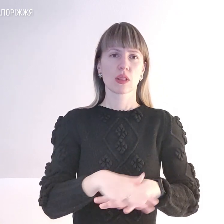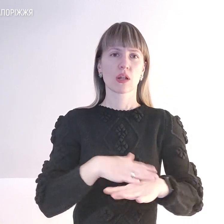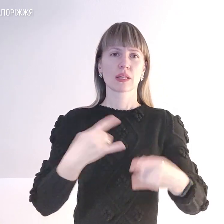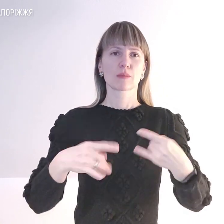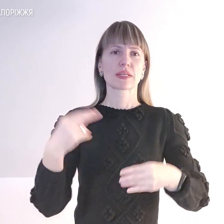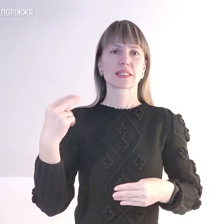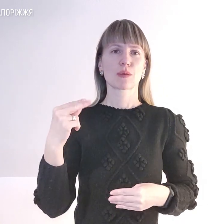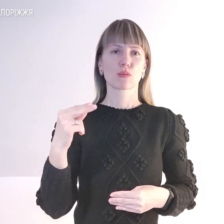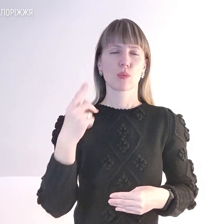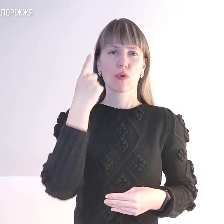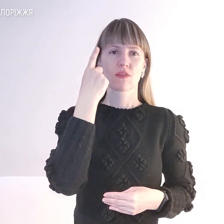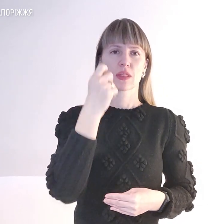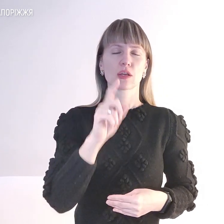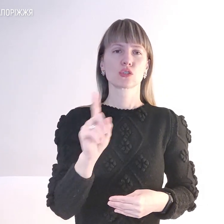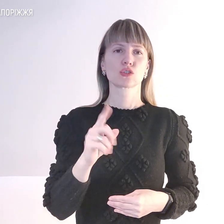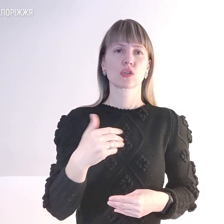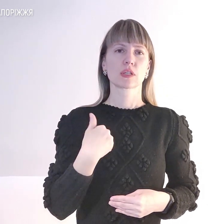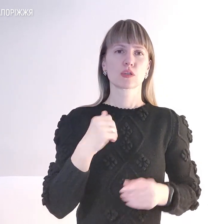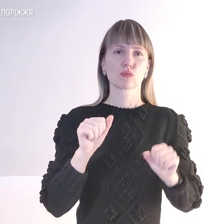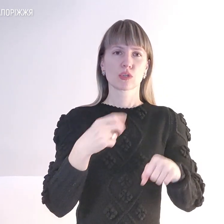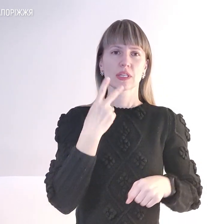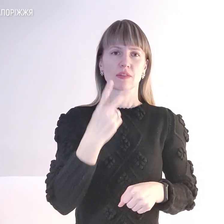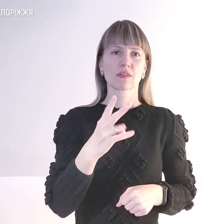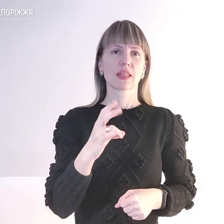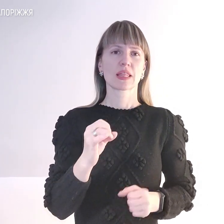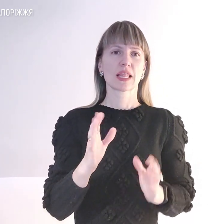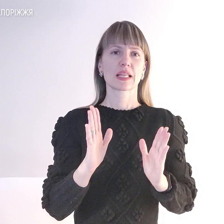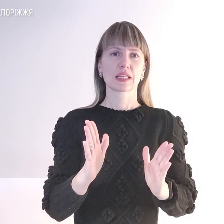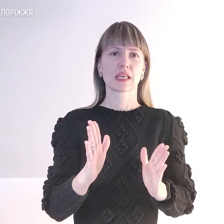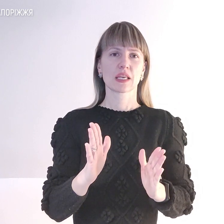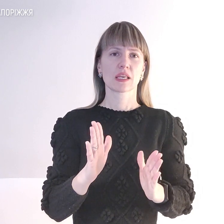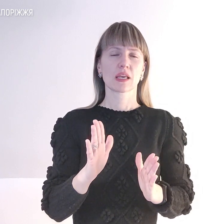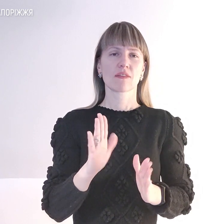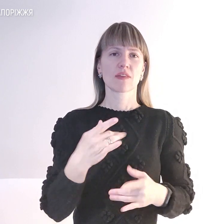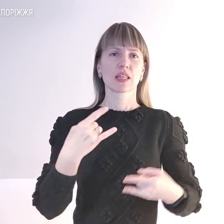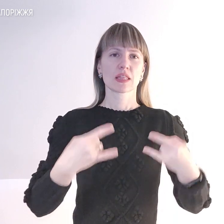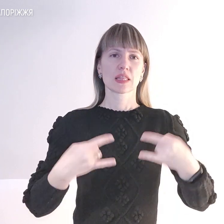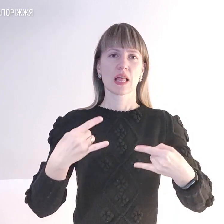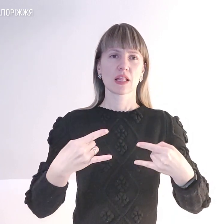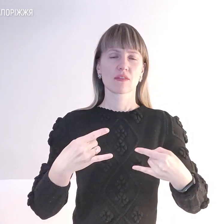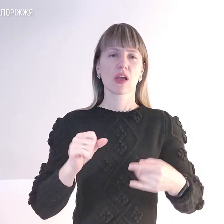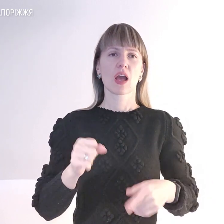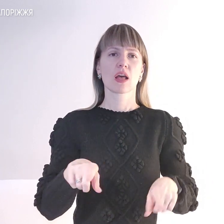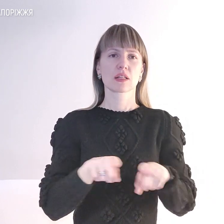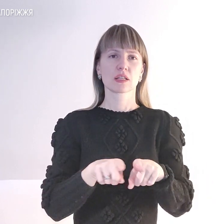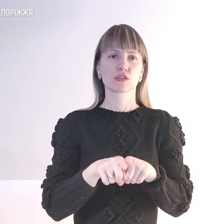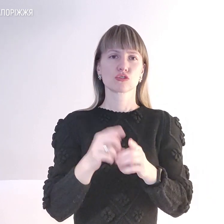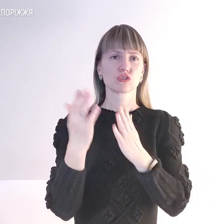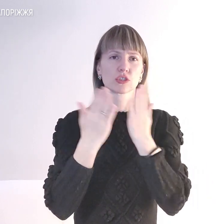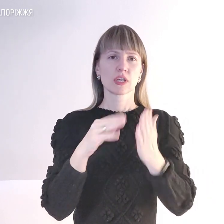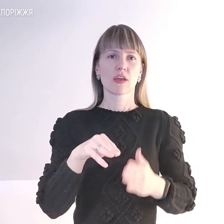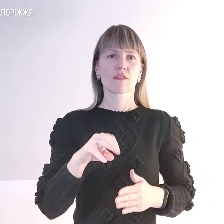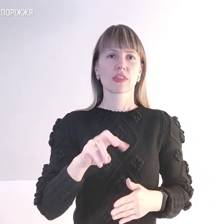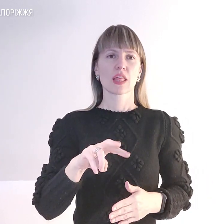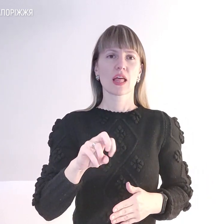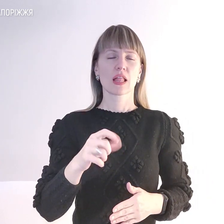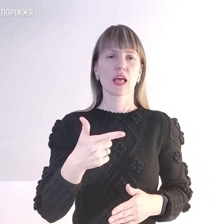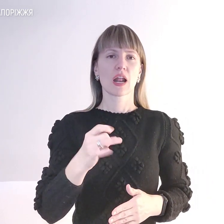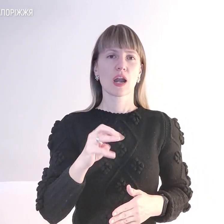Запоріжжя повідомляє, що нас можна дивитися не лише в телеефірі, а так само читати в телеграм-каналах, на